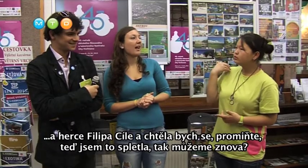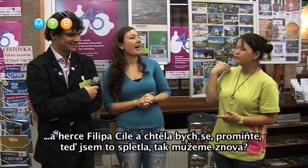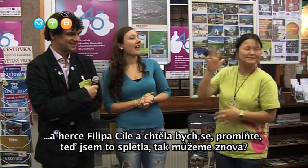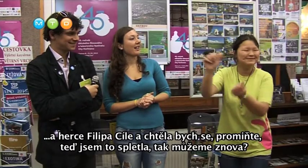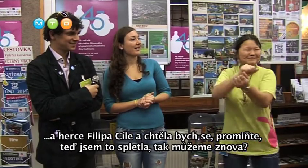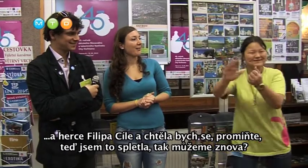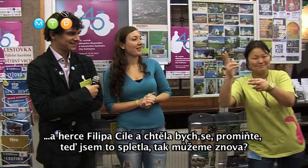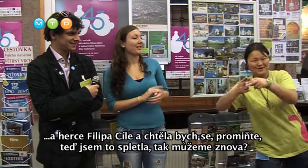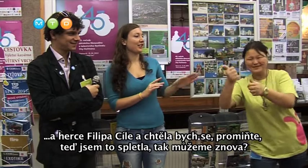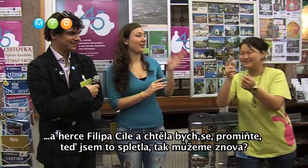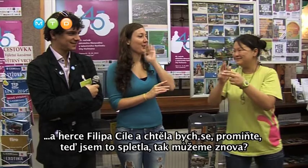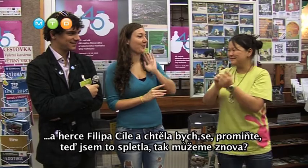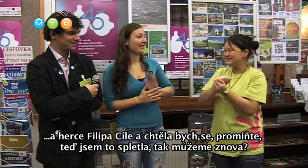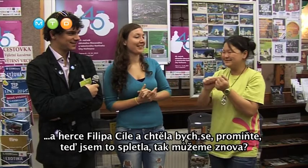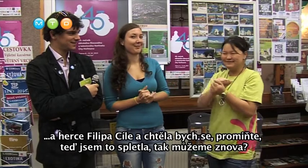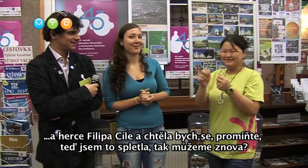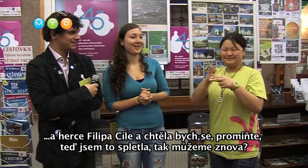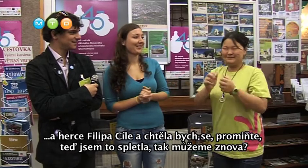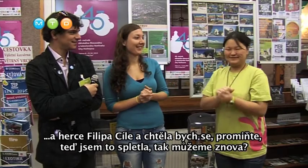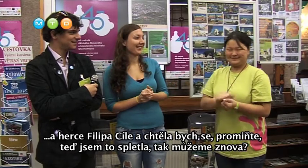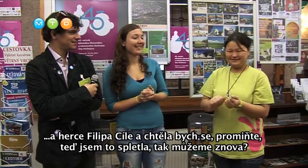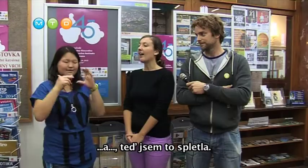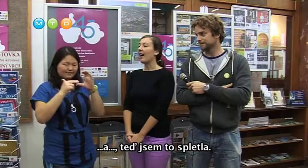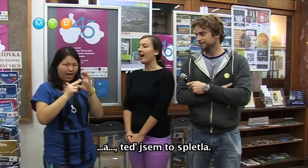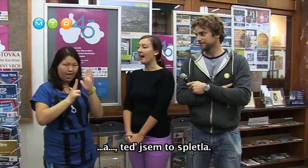a chtěla bych se už jednou zpětla, tak můžeme znova.